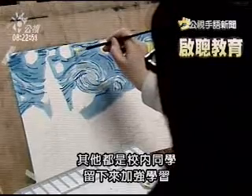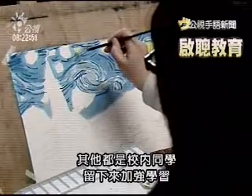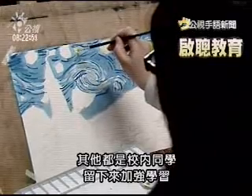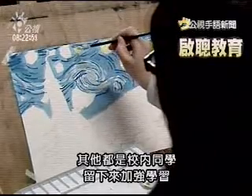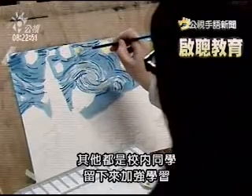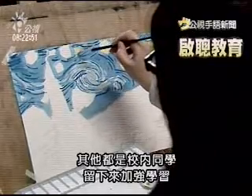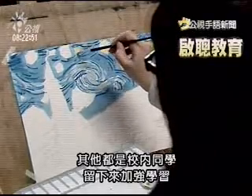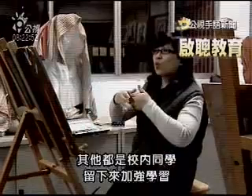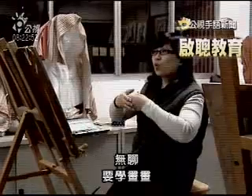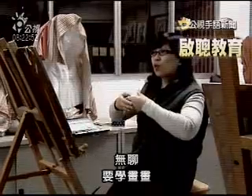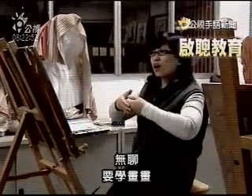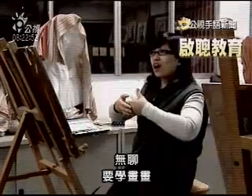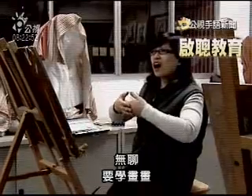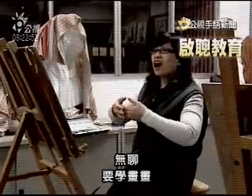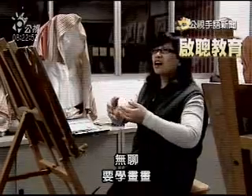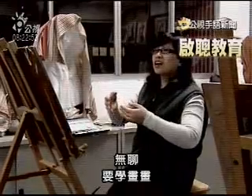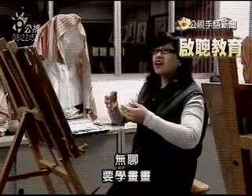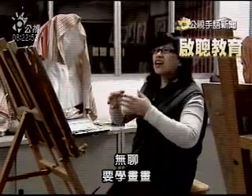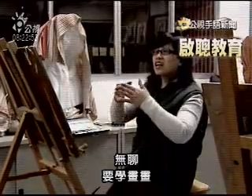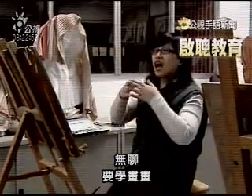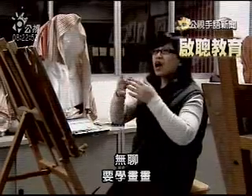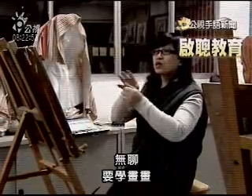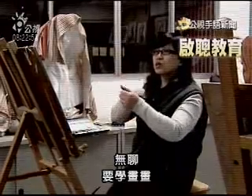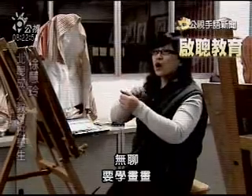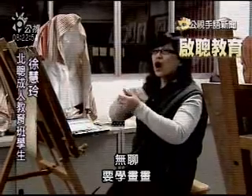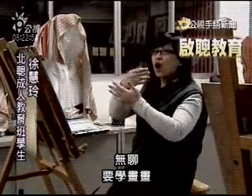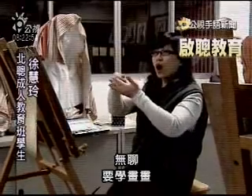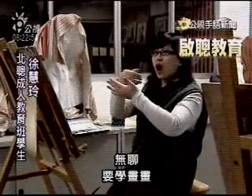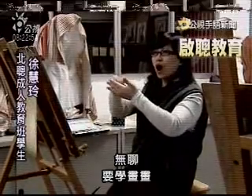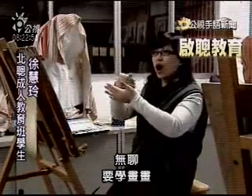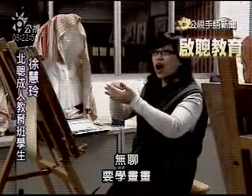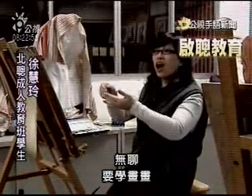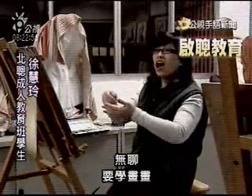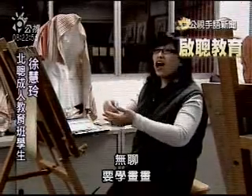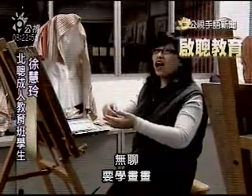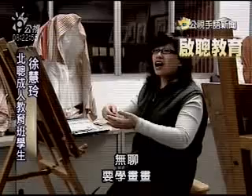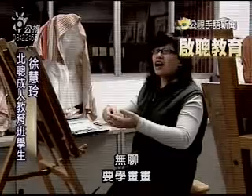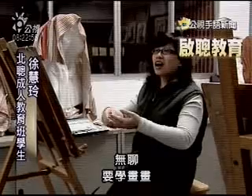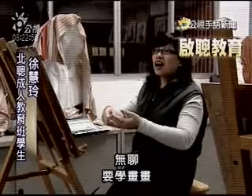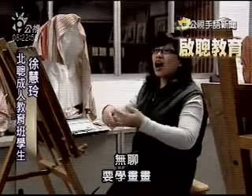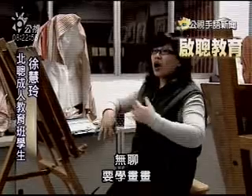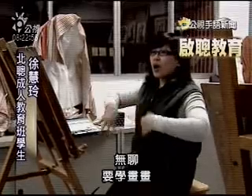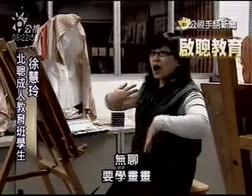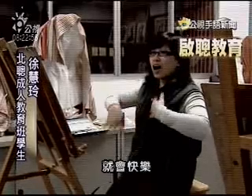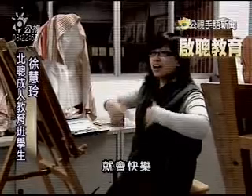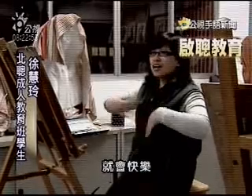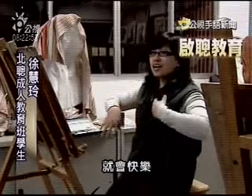习。 无聊要学画画就会快